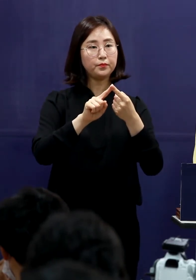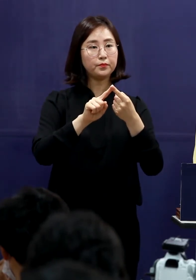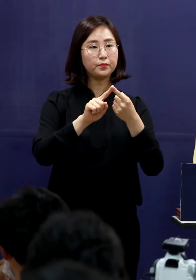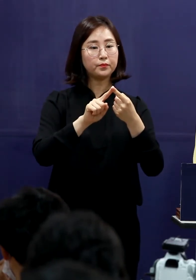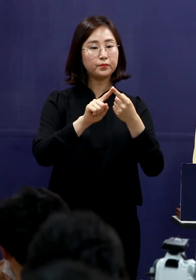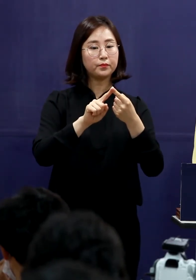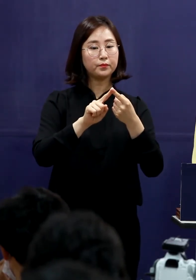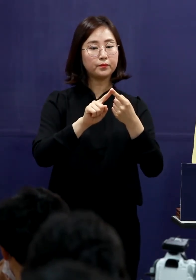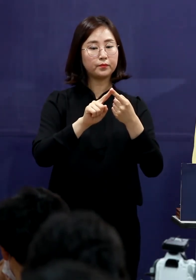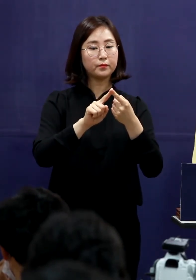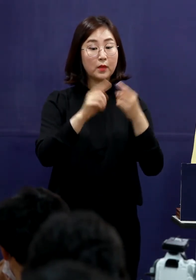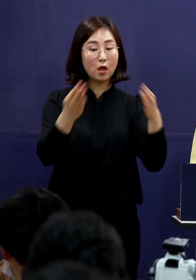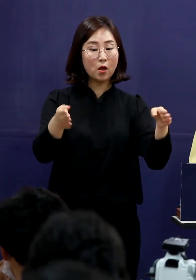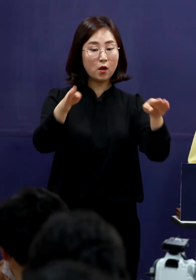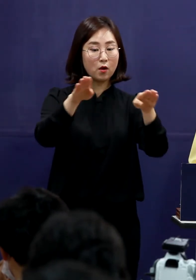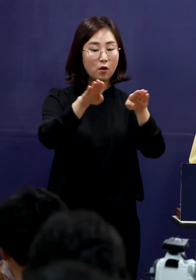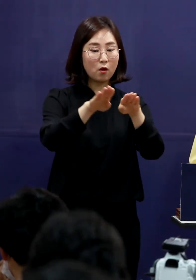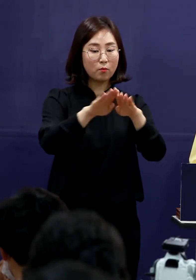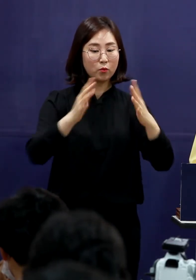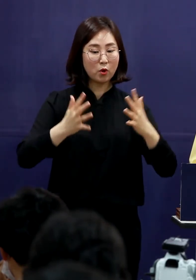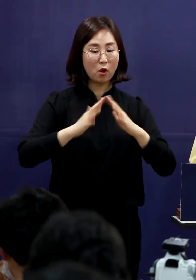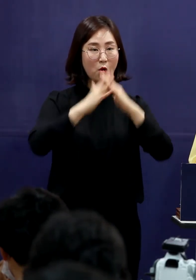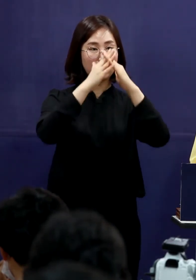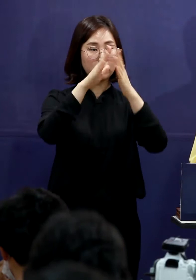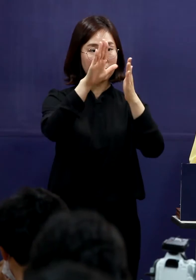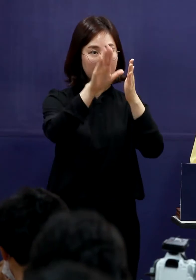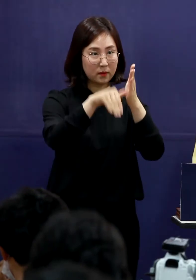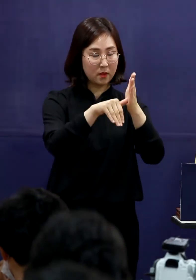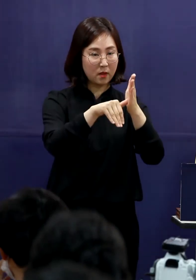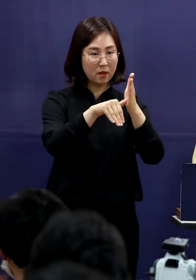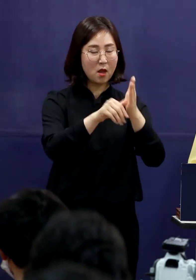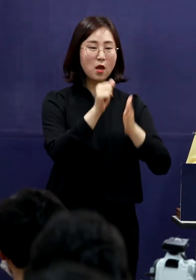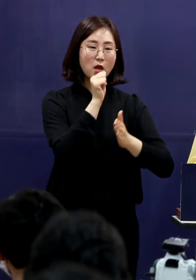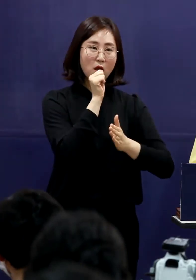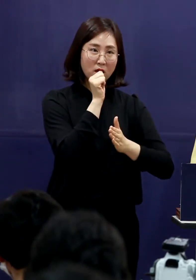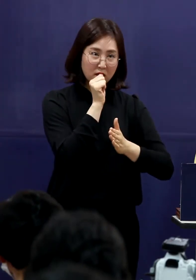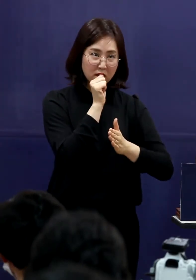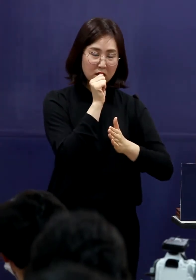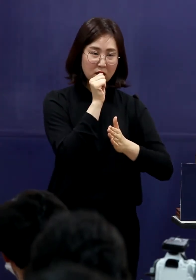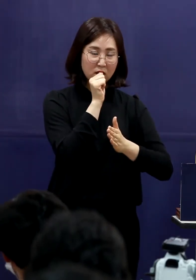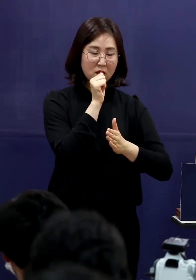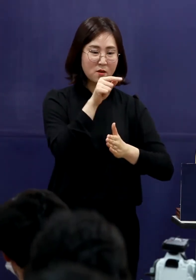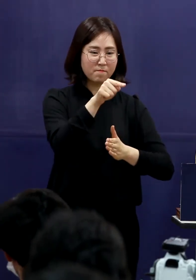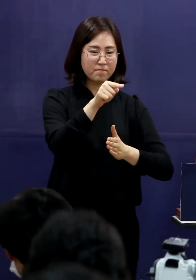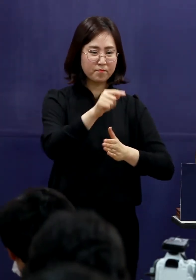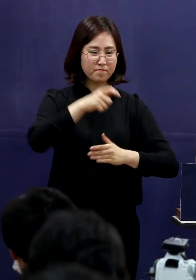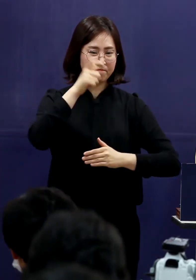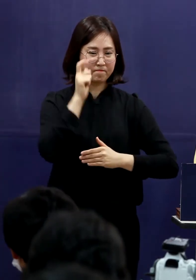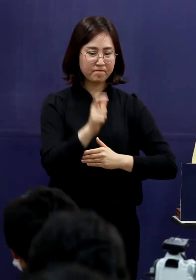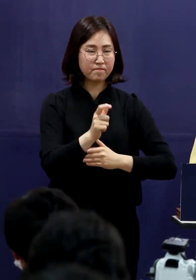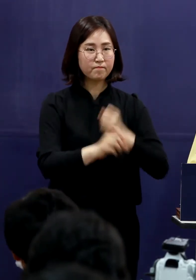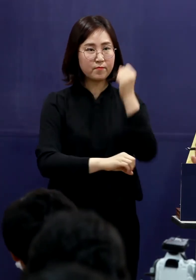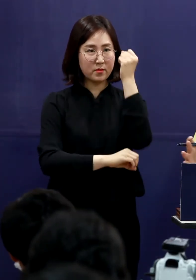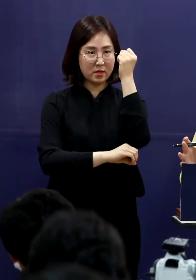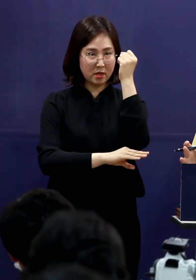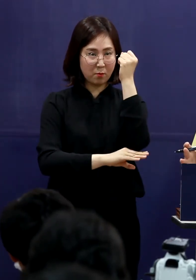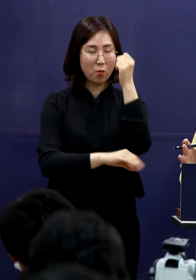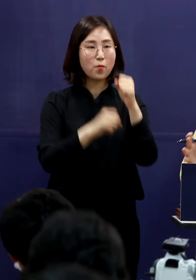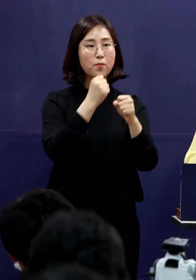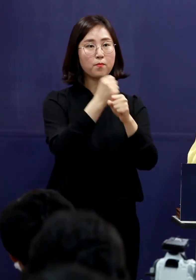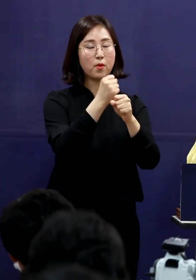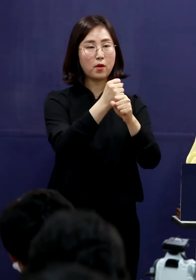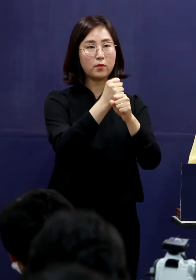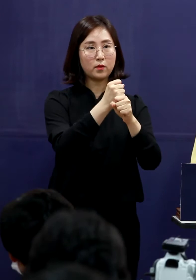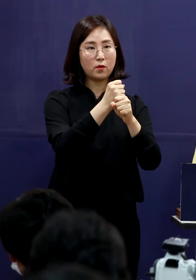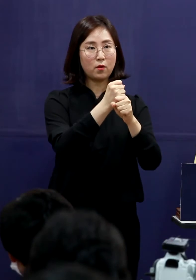뼈대, 또 지붕 이런 부분을 골조를 아주 튼튼하게 해서 그 공간을